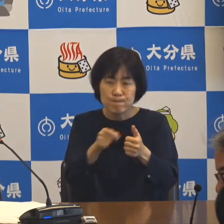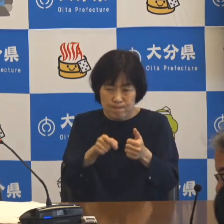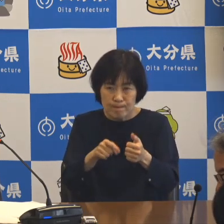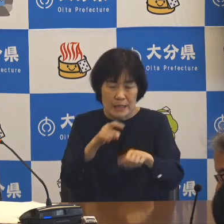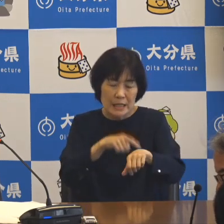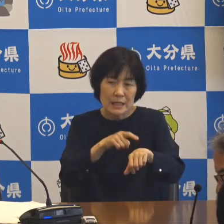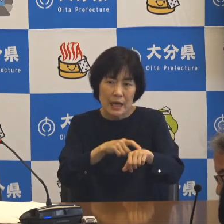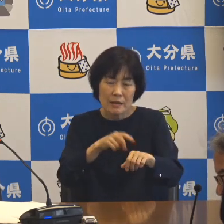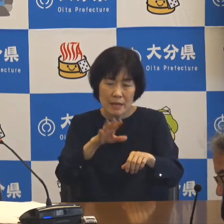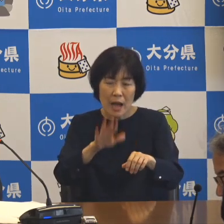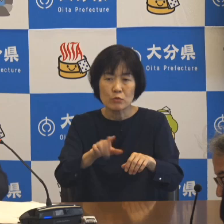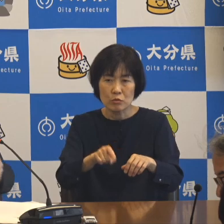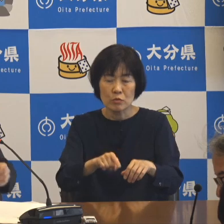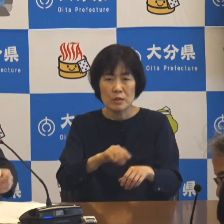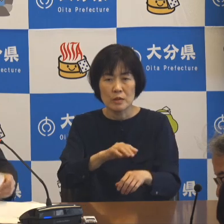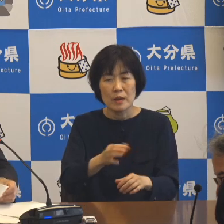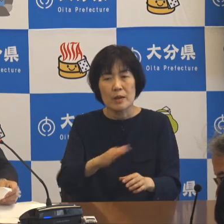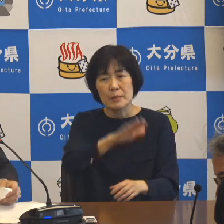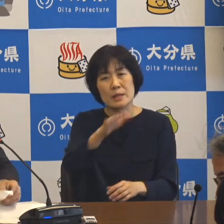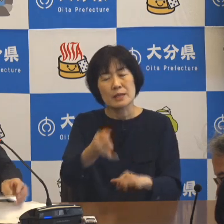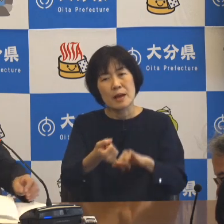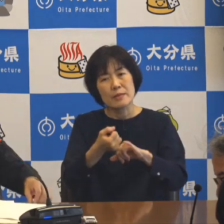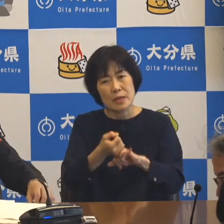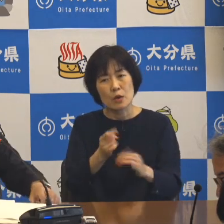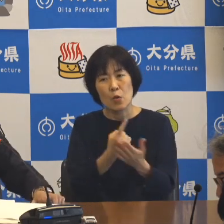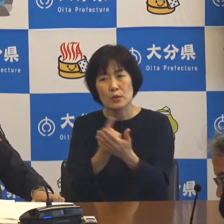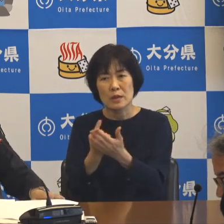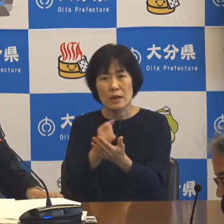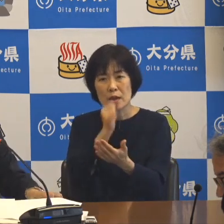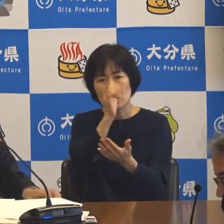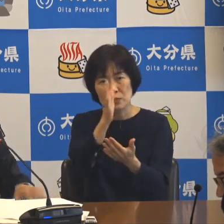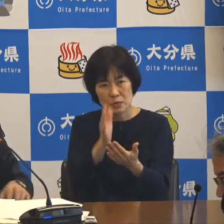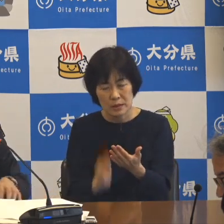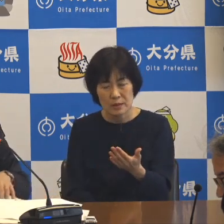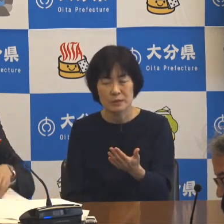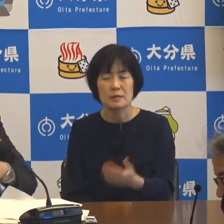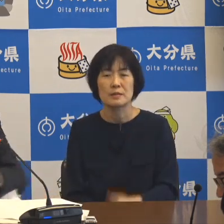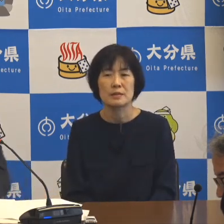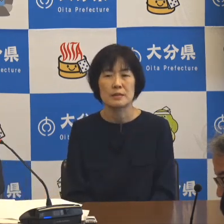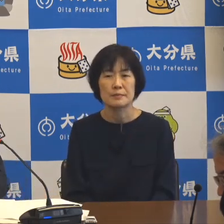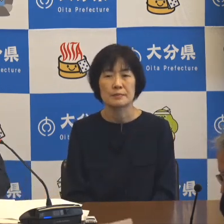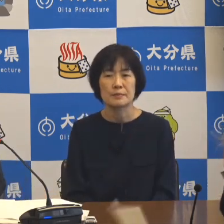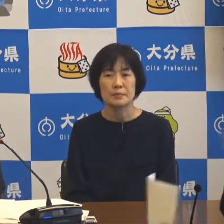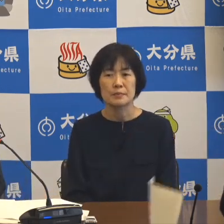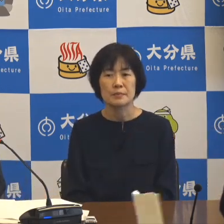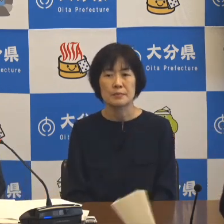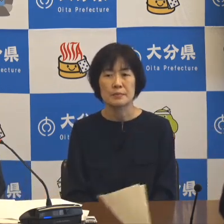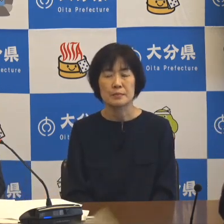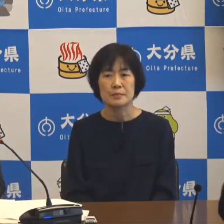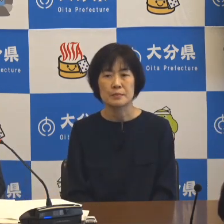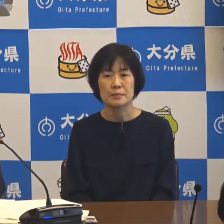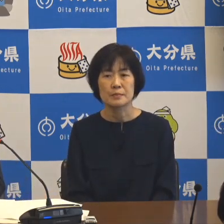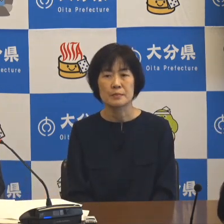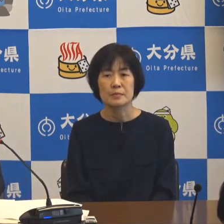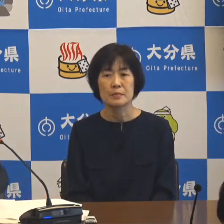またぜひご参加をいただければというふうに思います。はい、そして、次がですね、